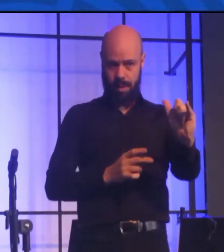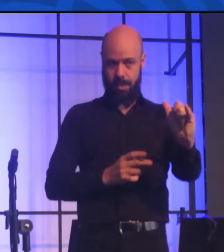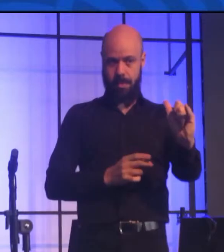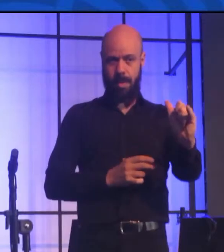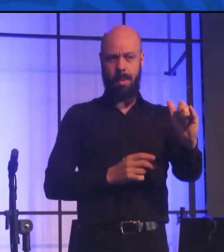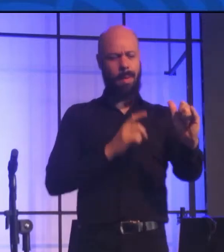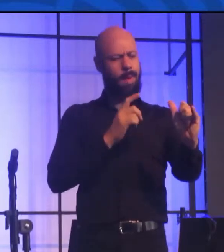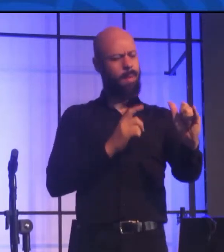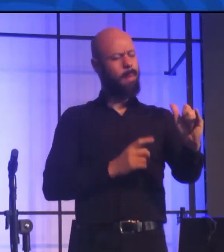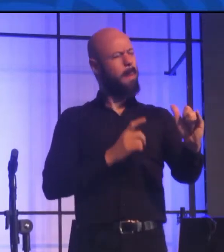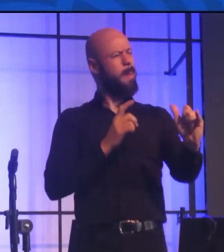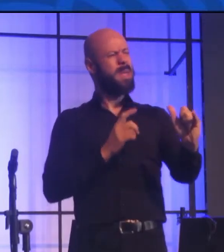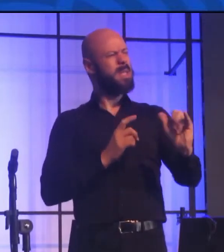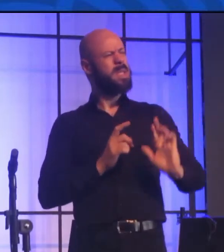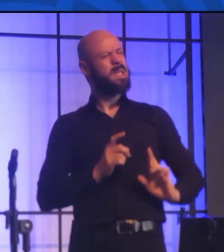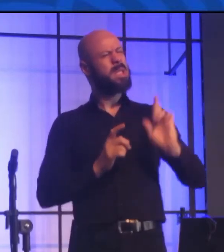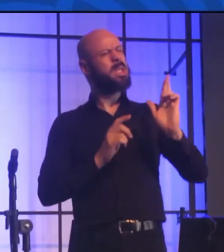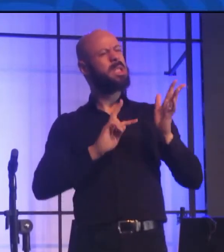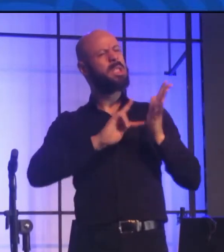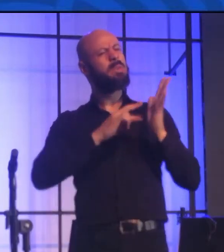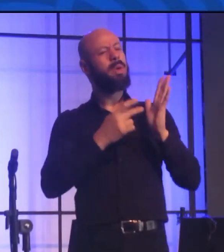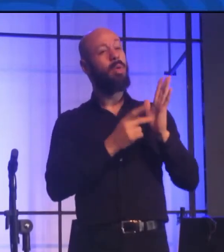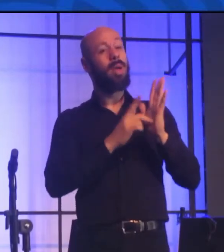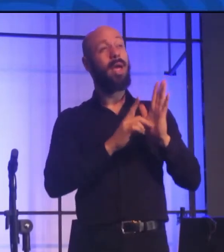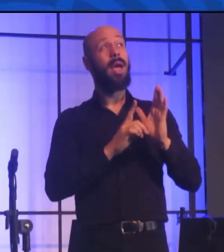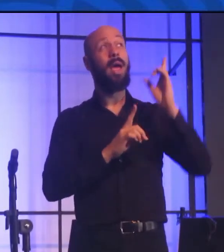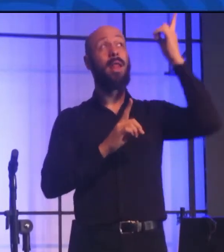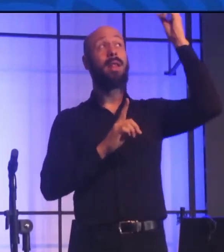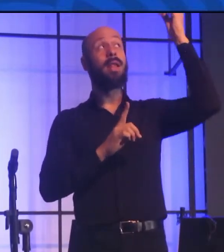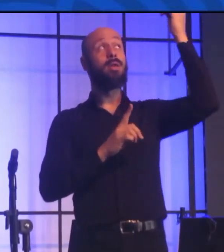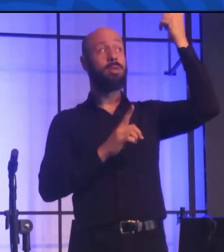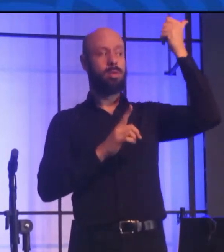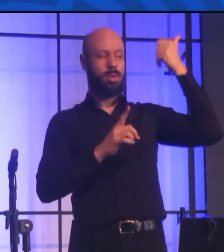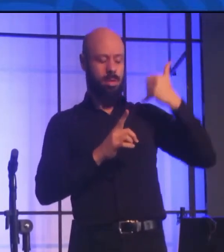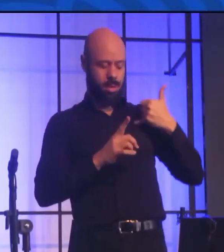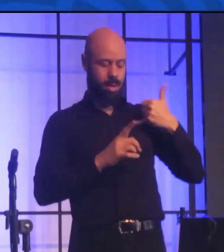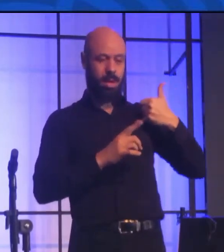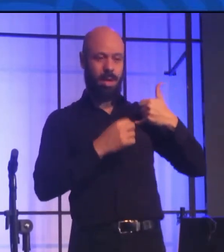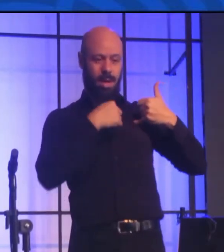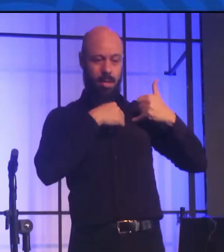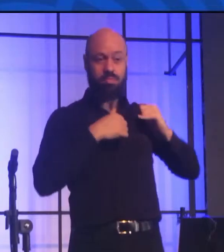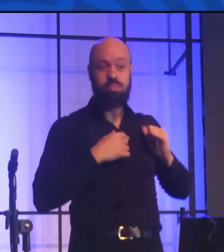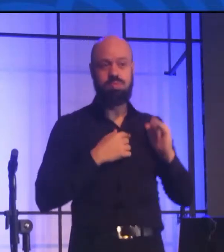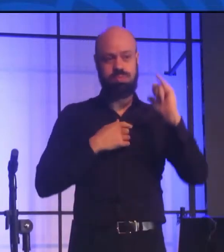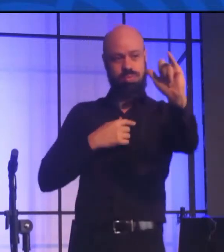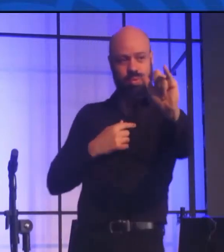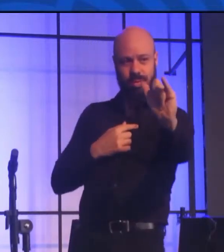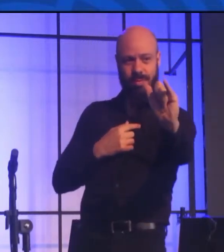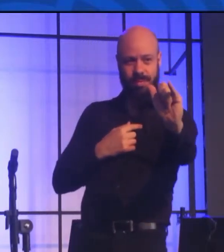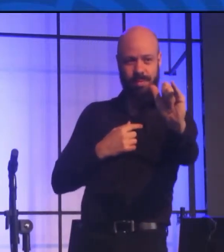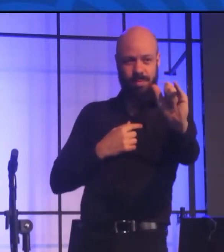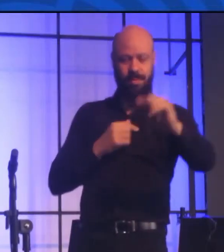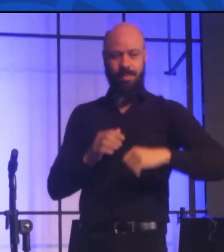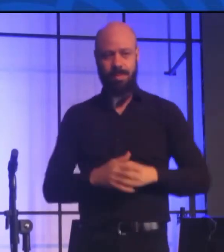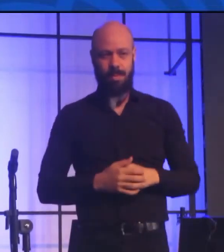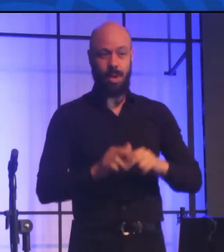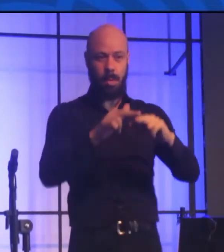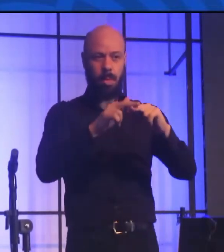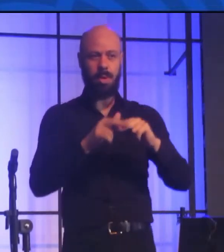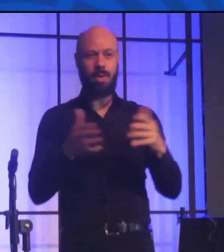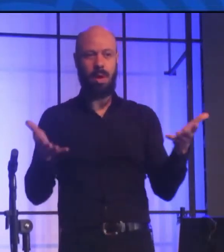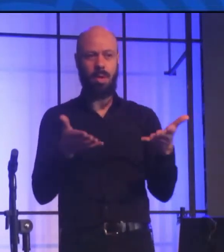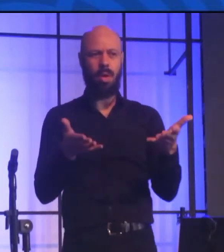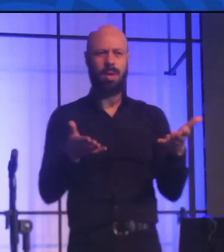como hoje habita na igreja. Então o profeta representava, falava por Deus. Por isso que hoje nós não temos